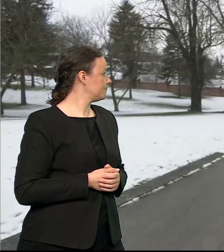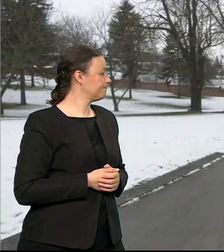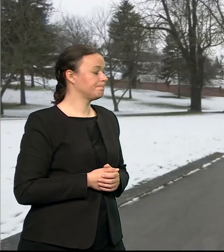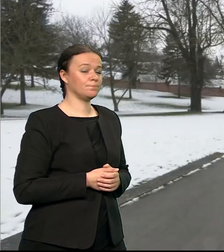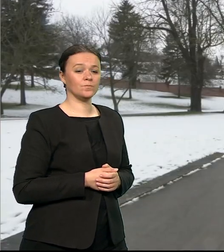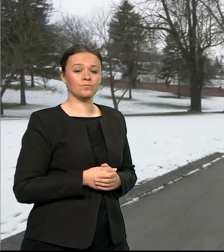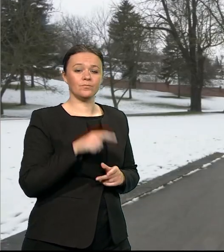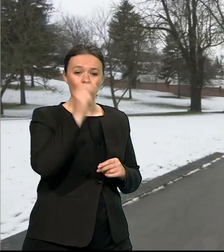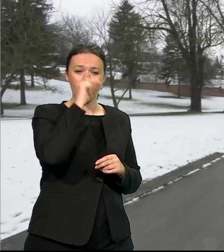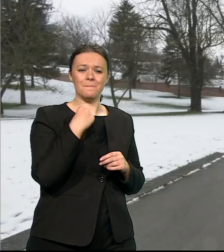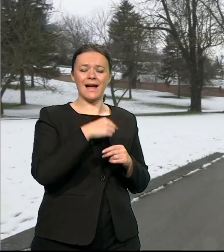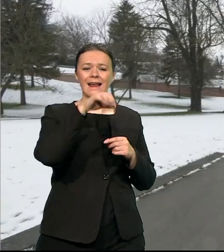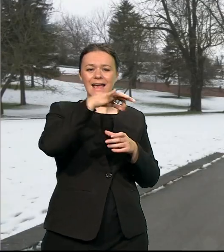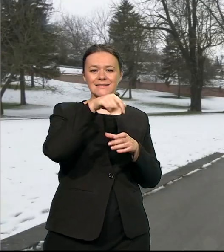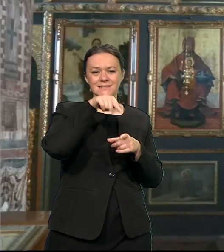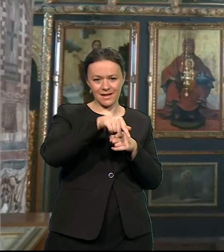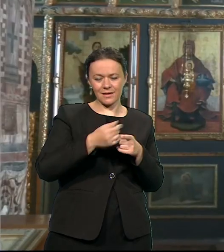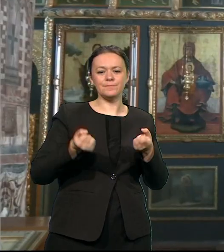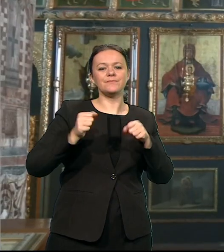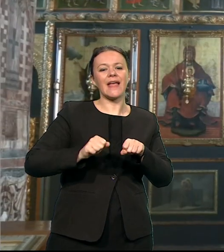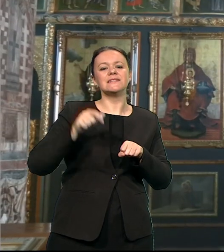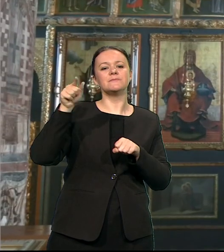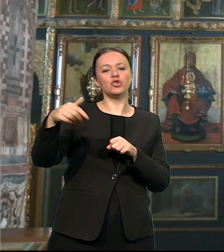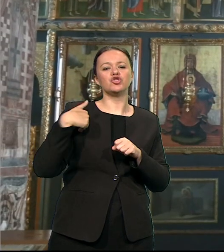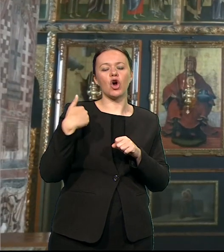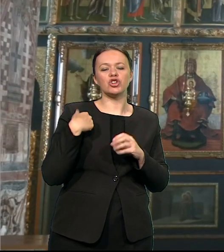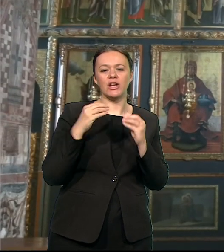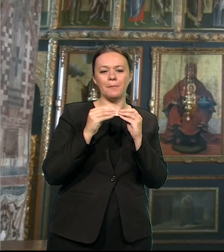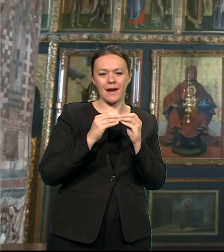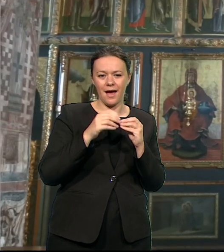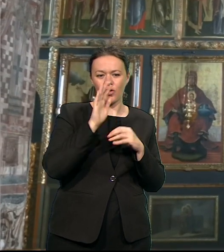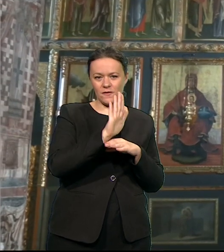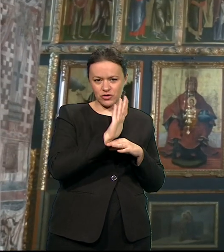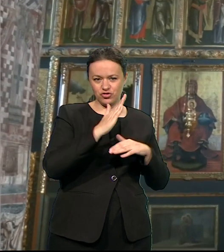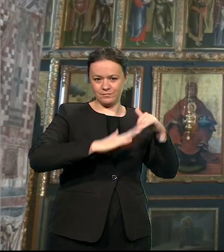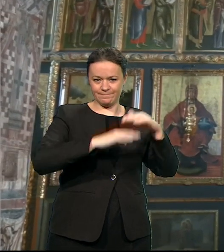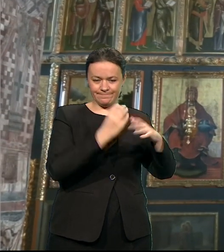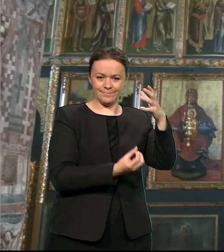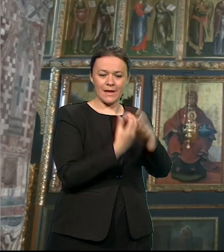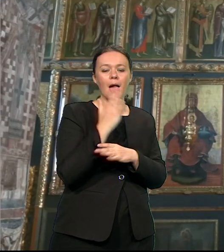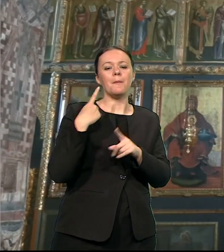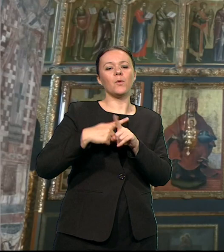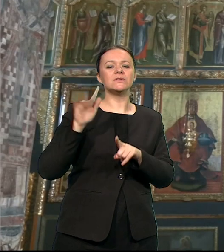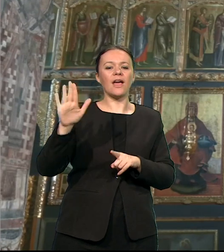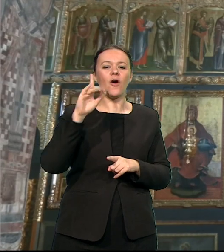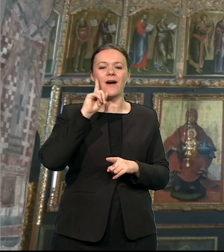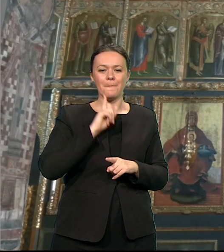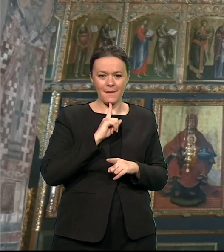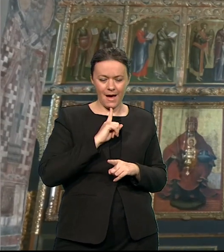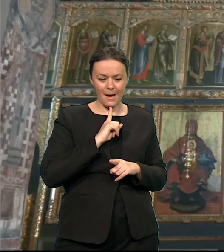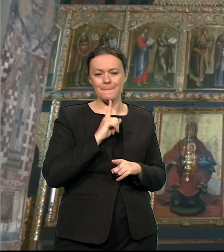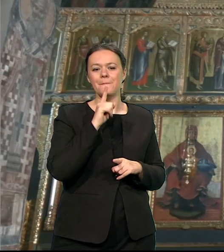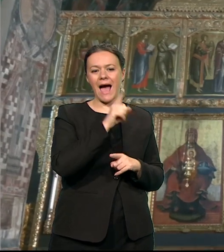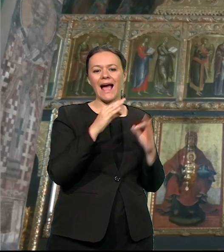Manastir Krušedol osnovao je despot Đorđe Branković, čije je monaško ime bilo Maksim, i njegova majka Angelina, supruga